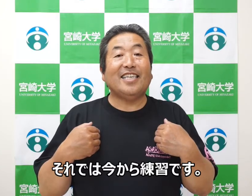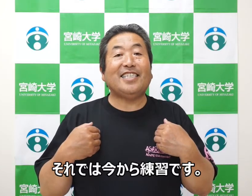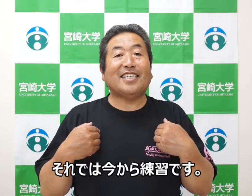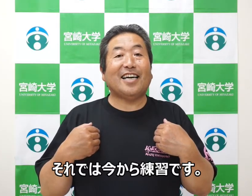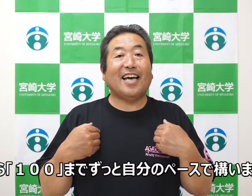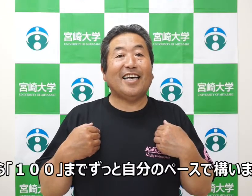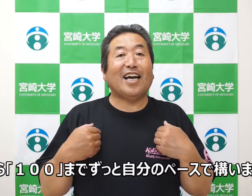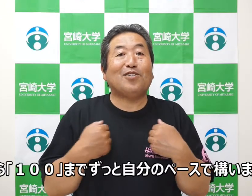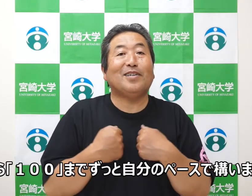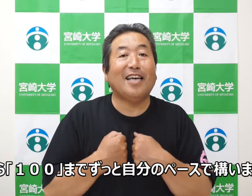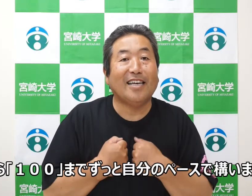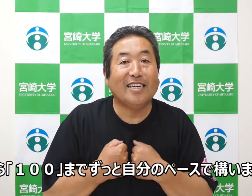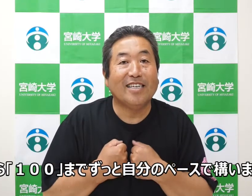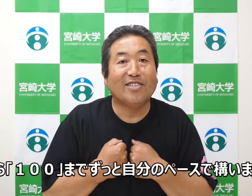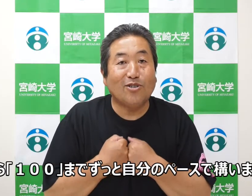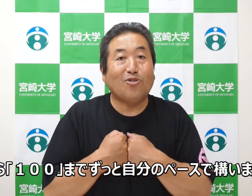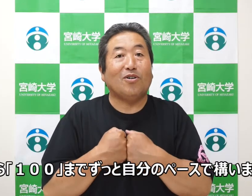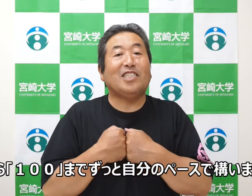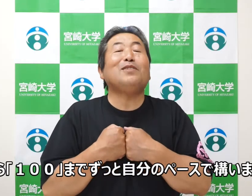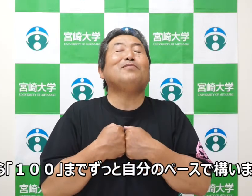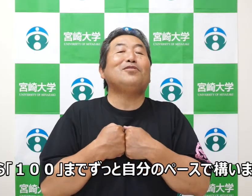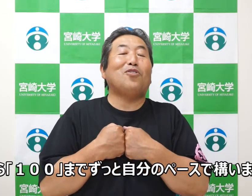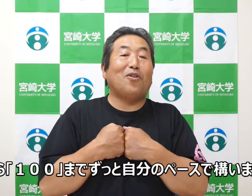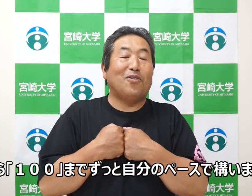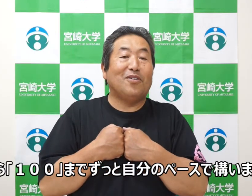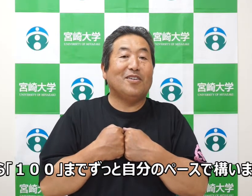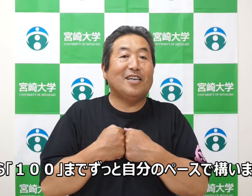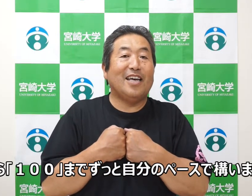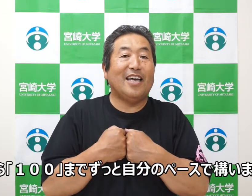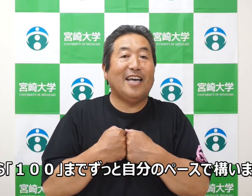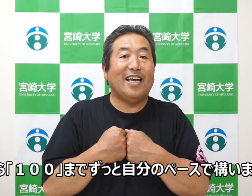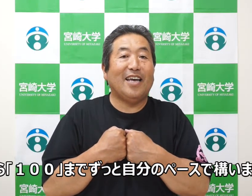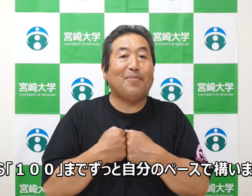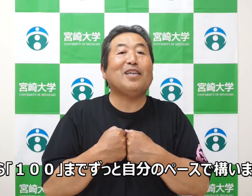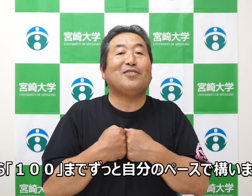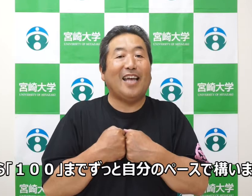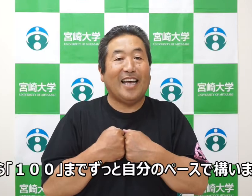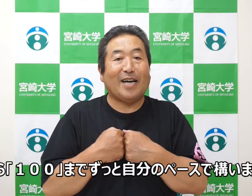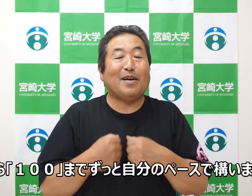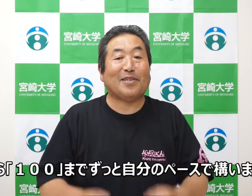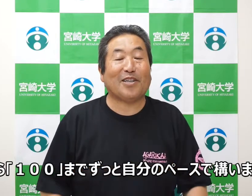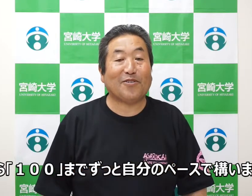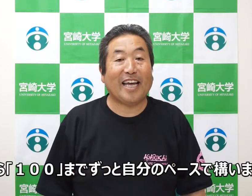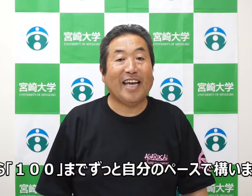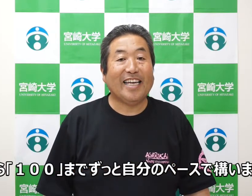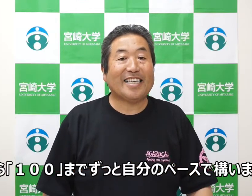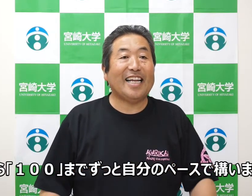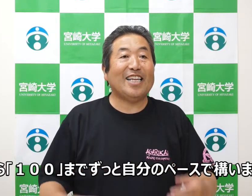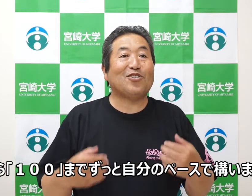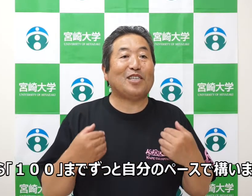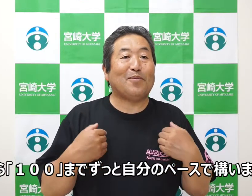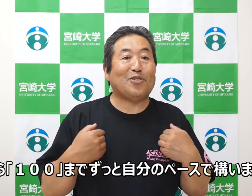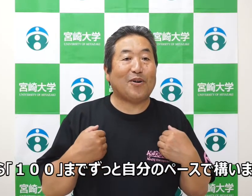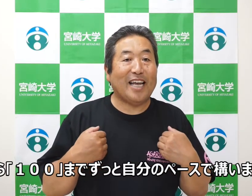1から100までずっと自分の、ペースで構いませんので、一回練習してみましょうかね。いい